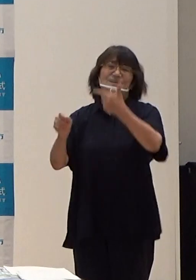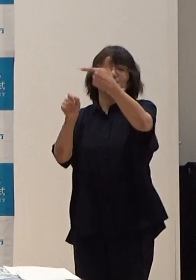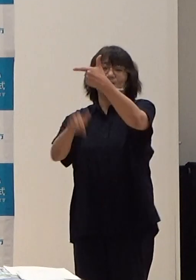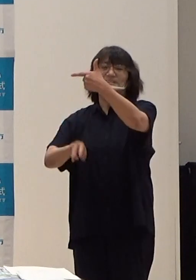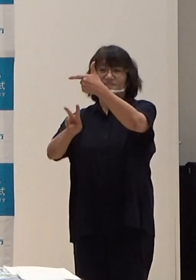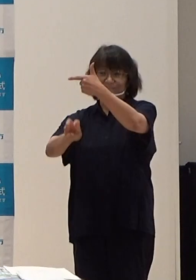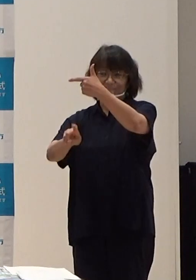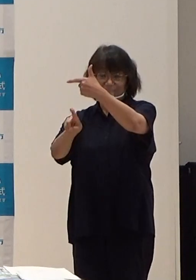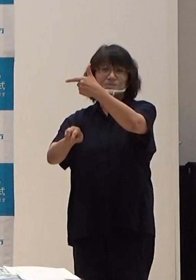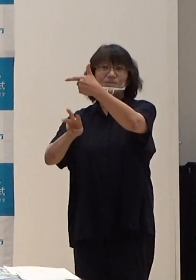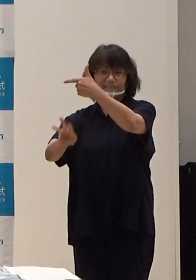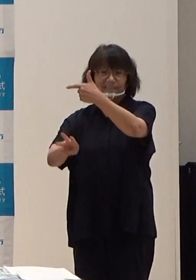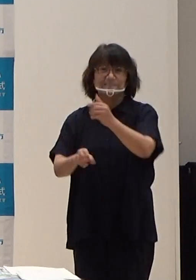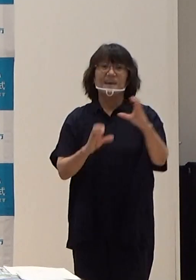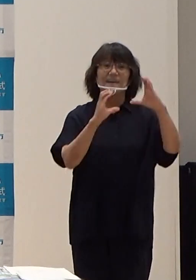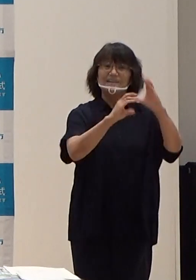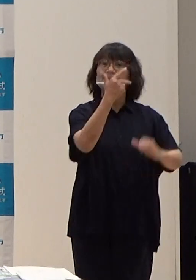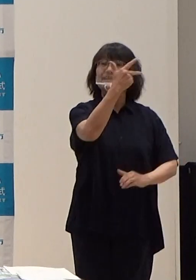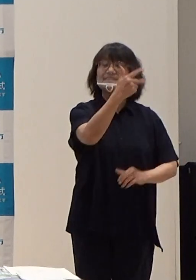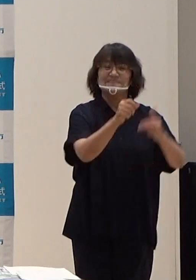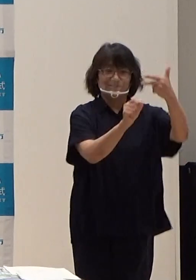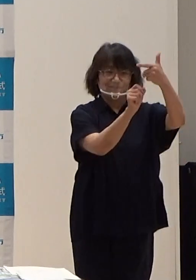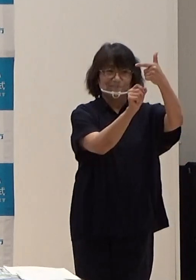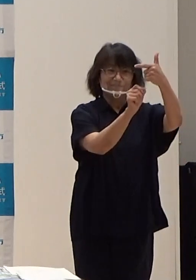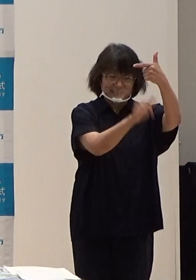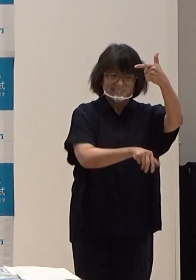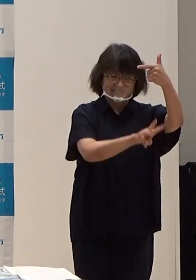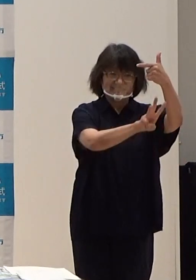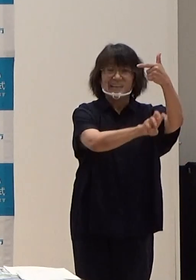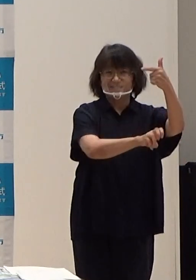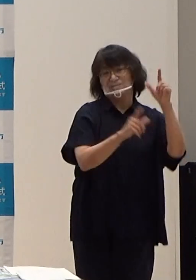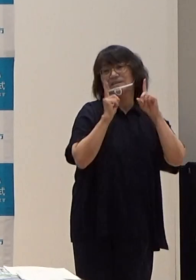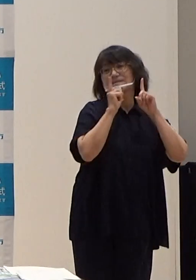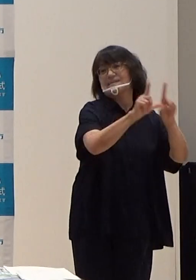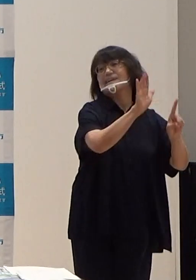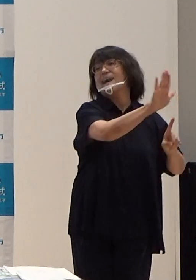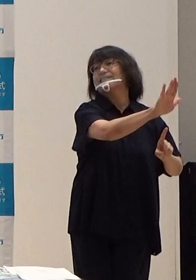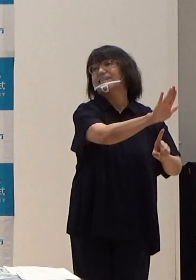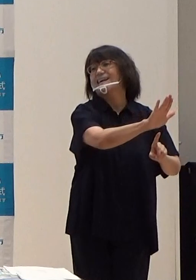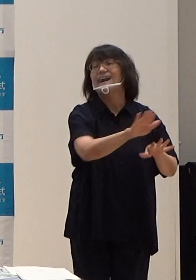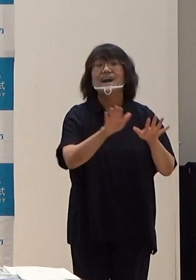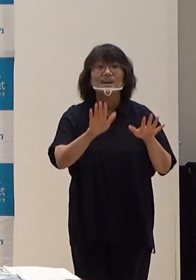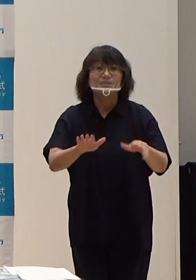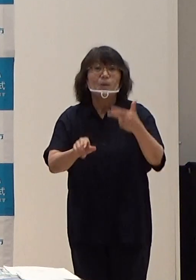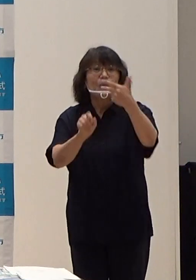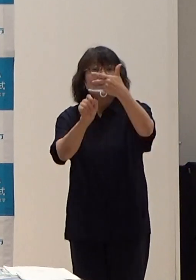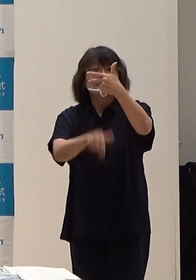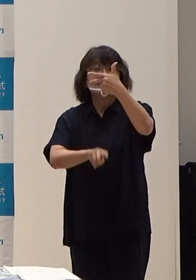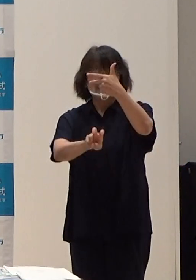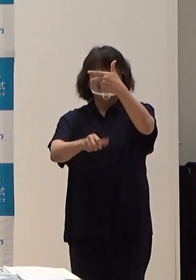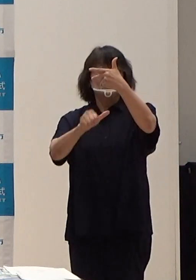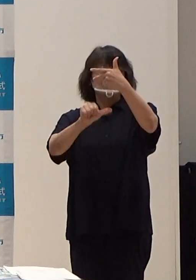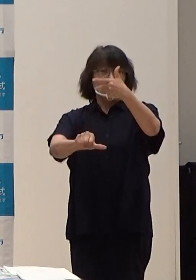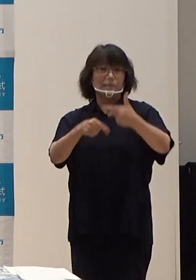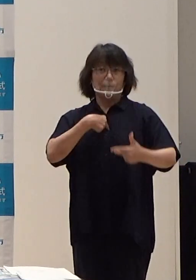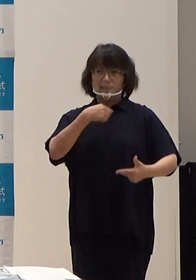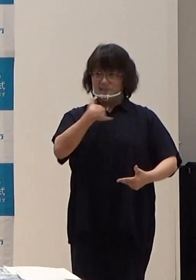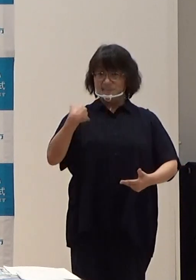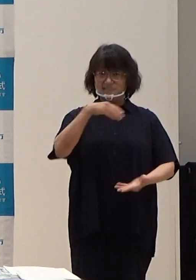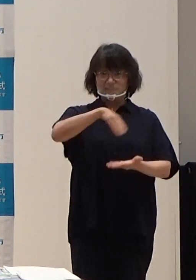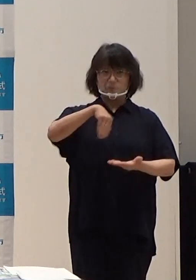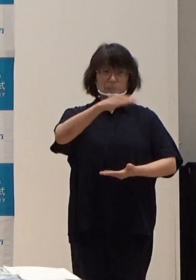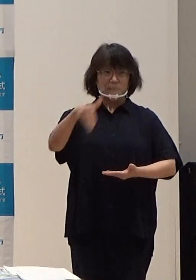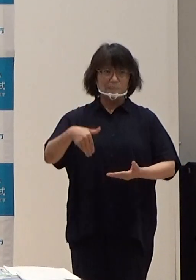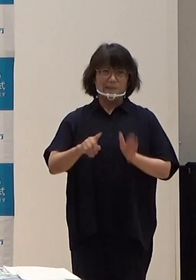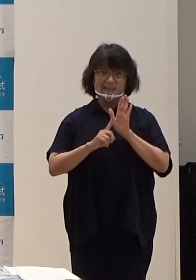日からいわき市さんが6月30日に宣言されて、今日7月25日に私どもが改